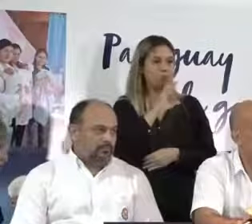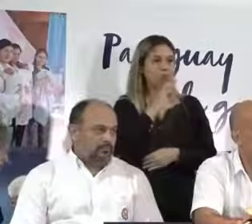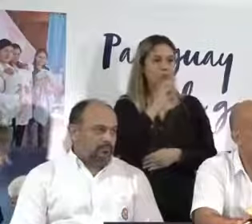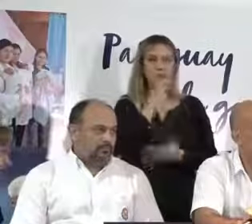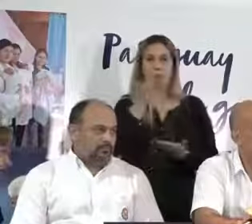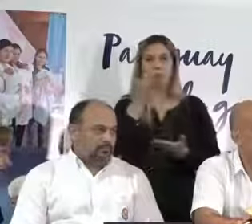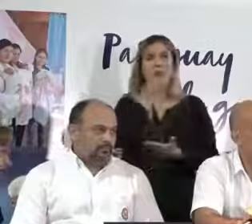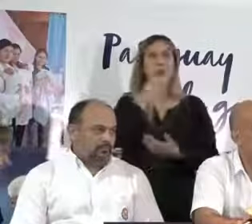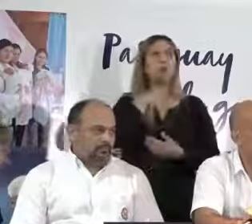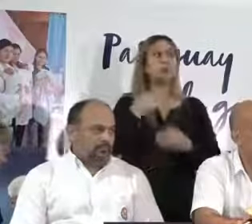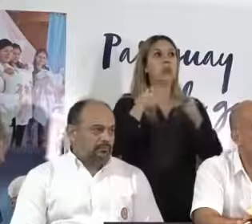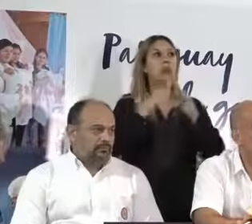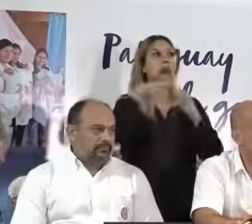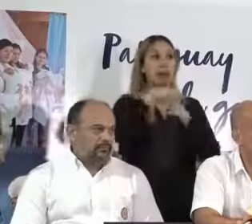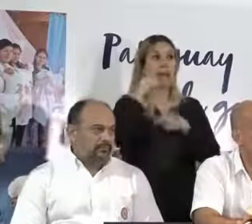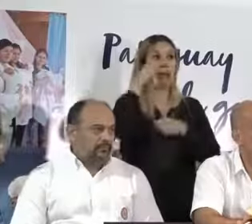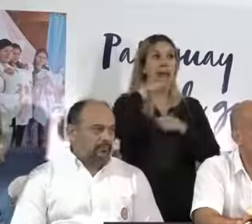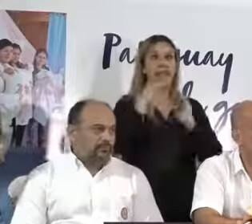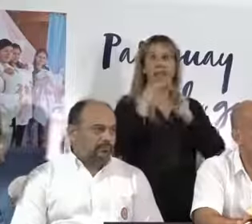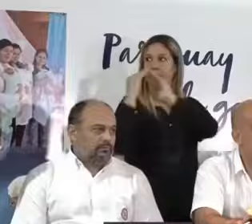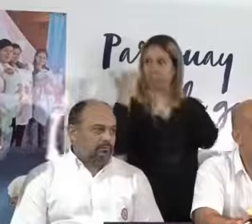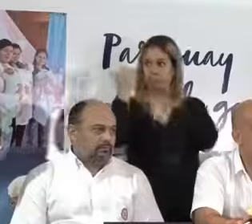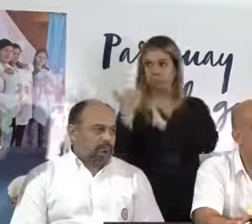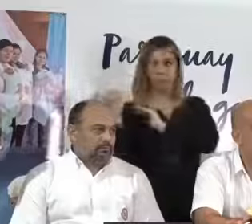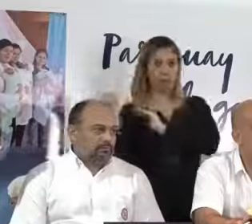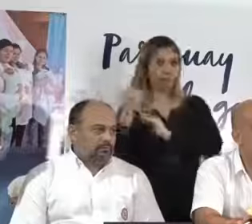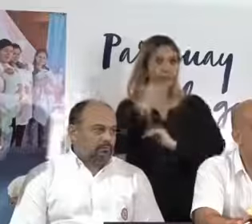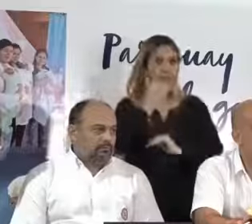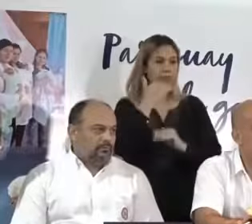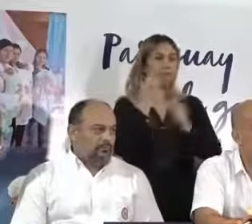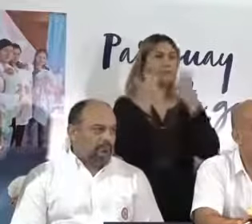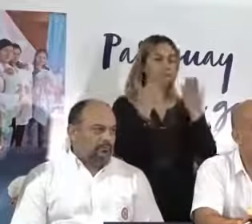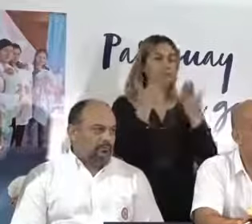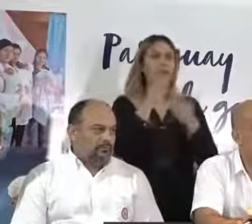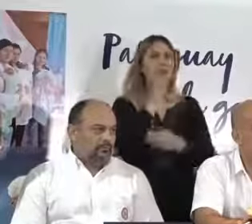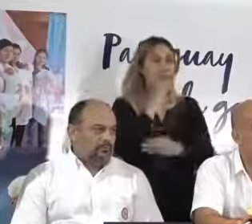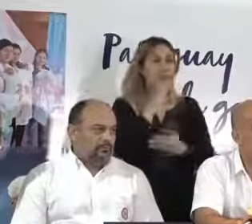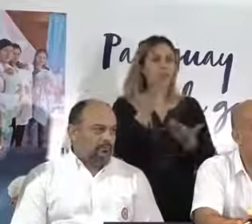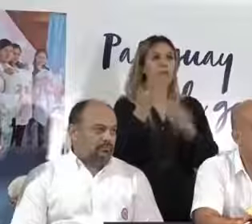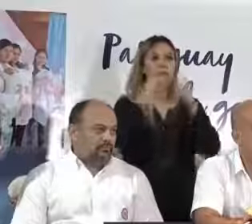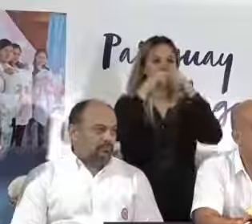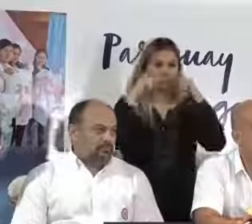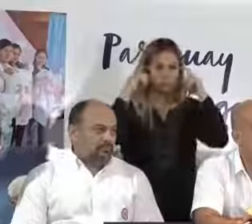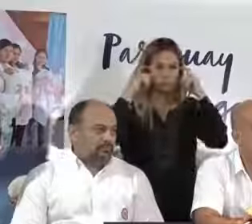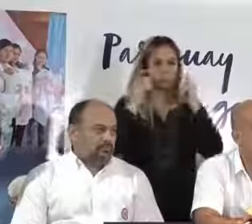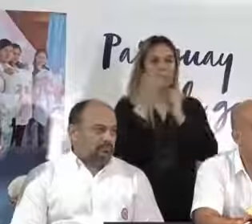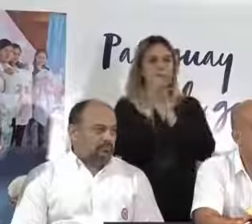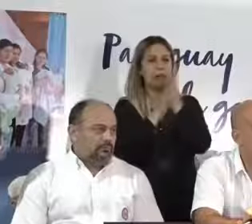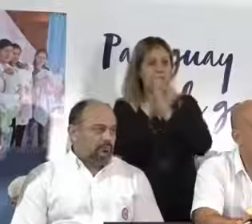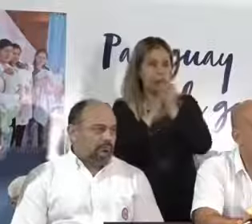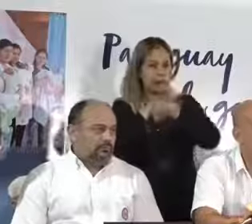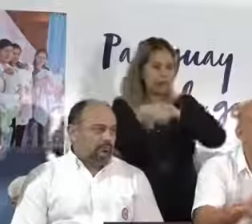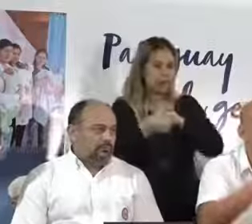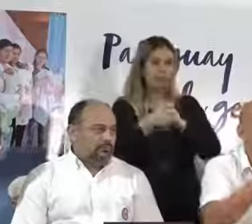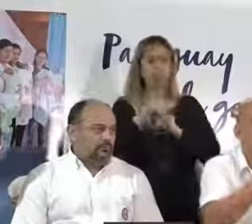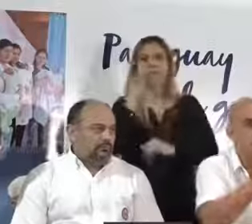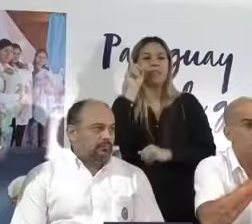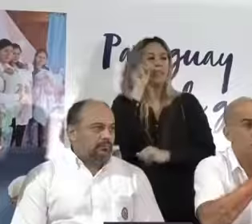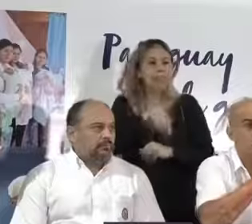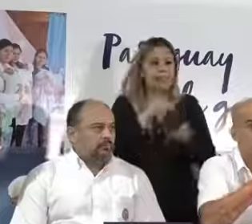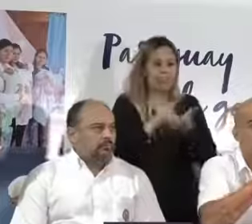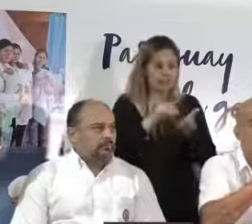en dónde está y quién es la persona? ¿Qué medidas, aparte de lavarse las manos, usar tapabocas, qué se puede hacer? Sí,